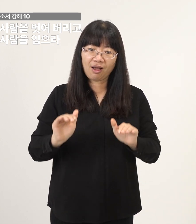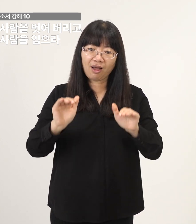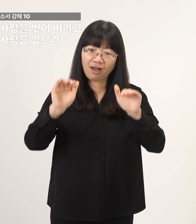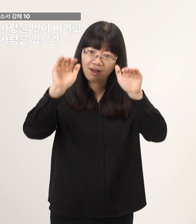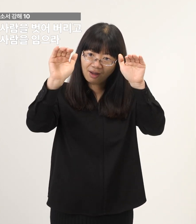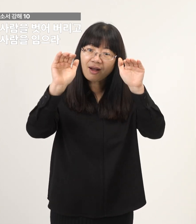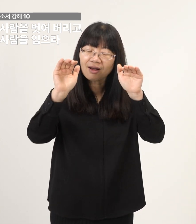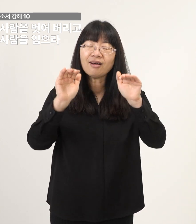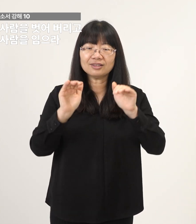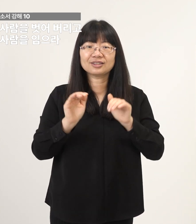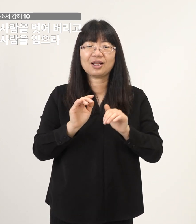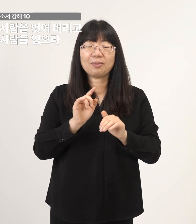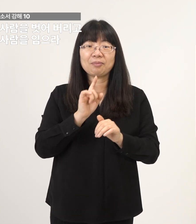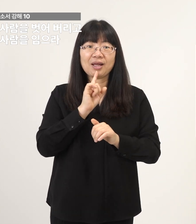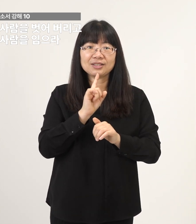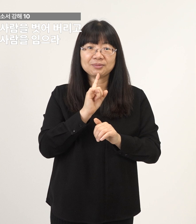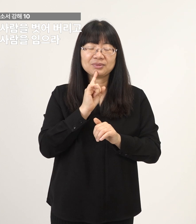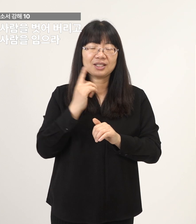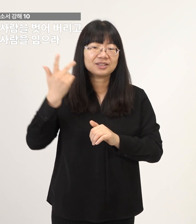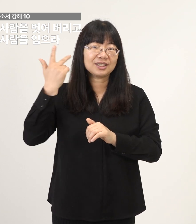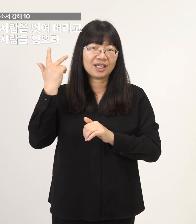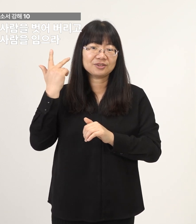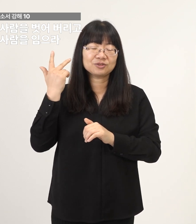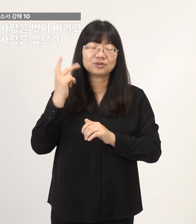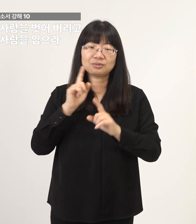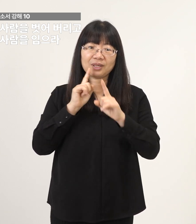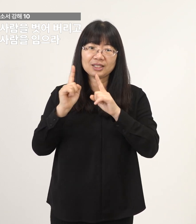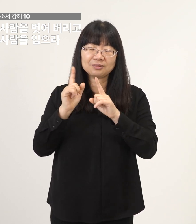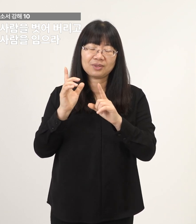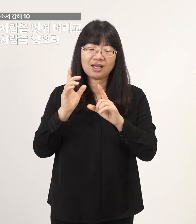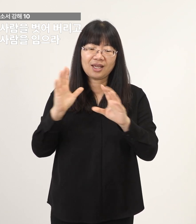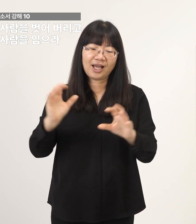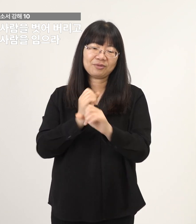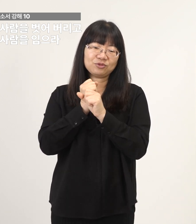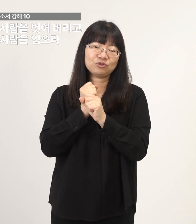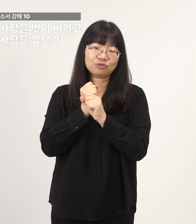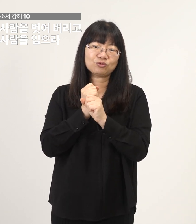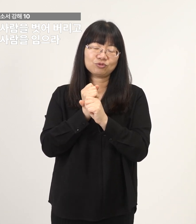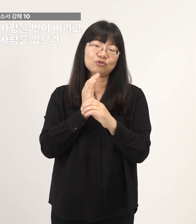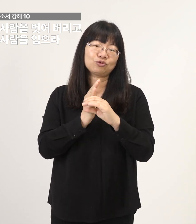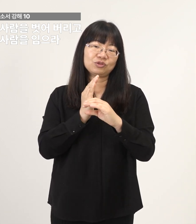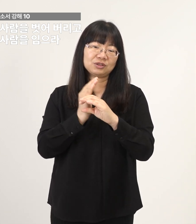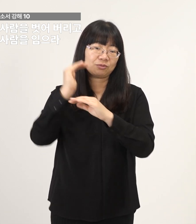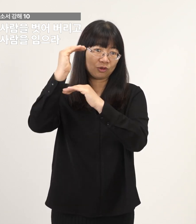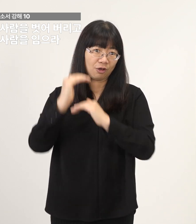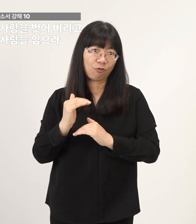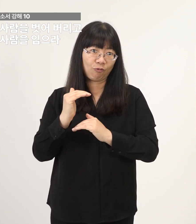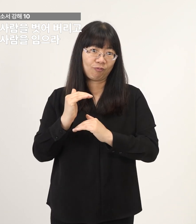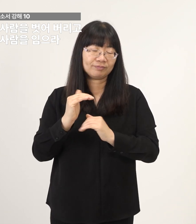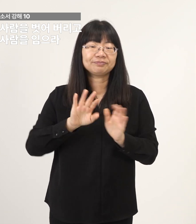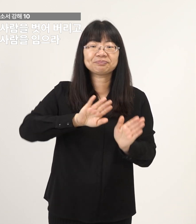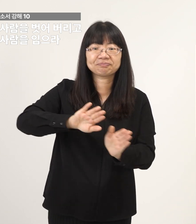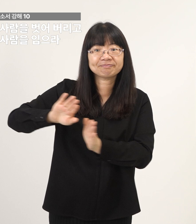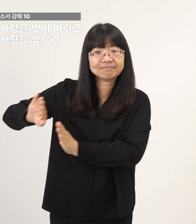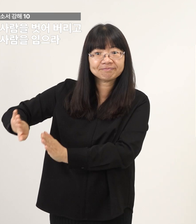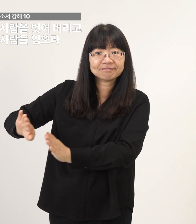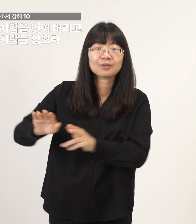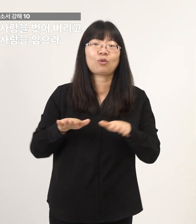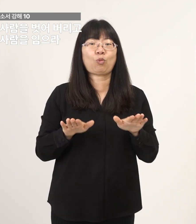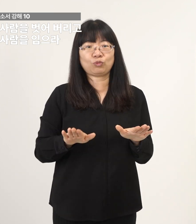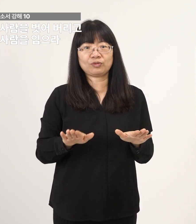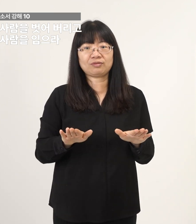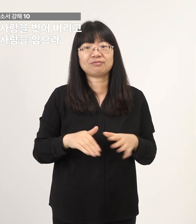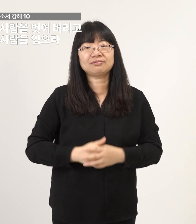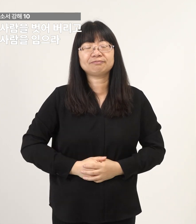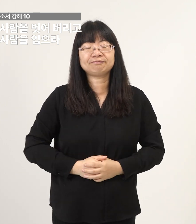말씀의 가장 함축된 요약 내용입니다. 자, 그런데 오늘은 이제 그 뒤에